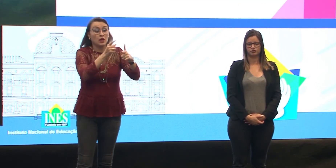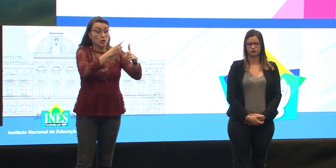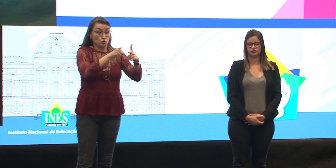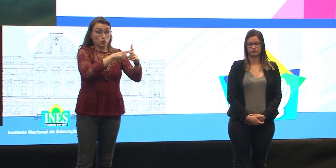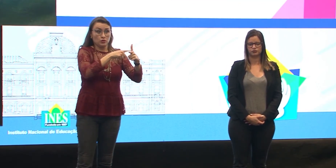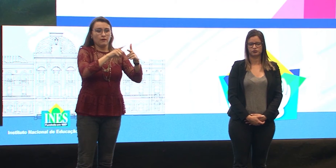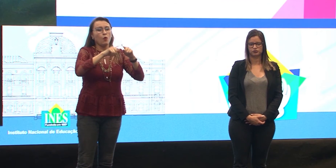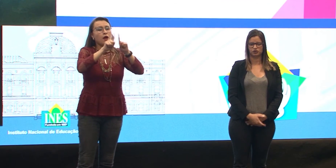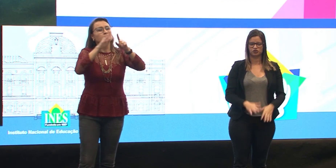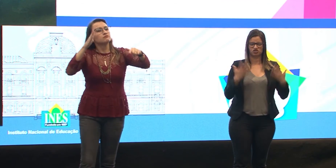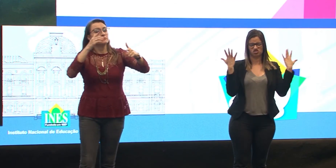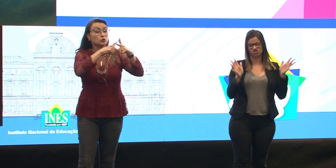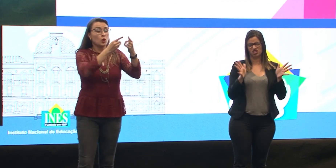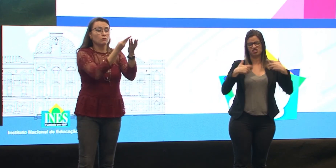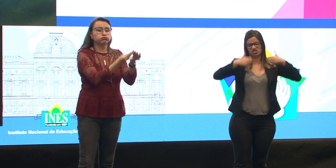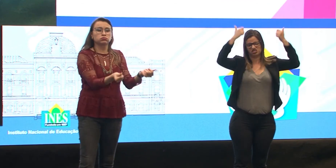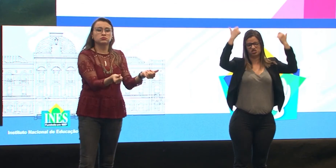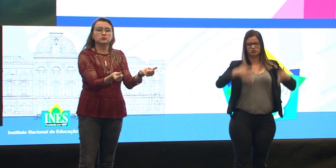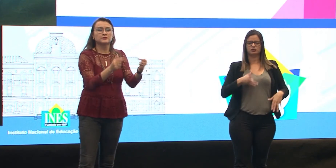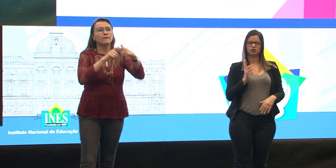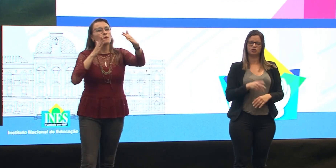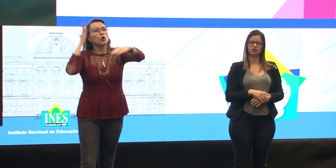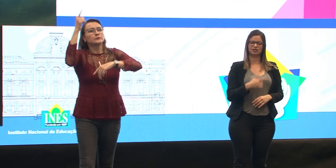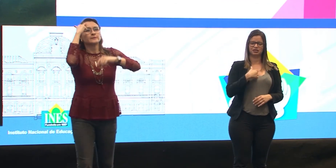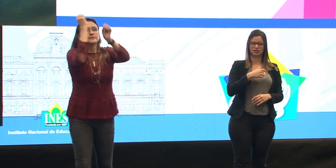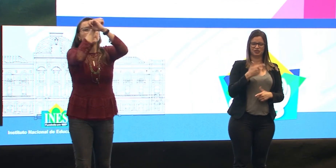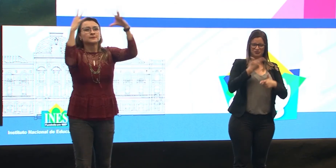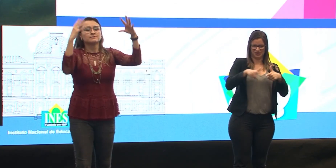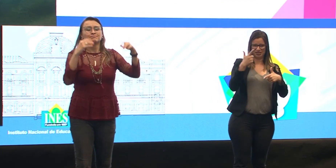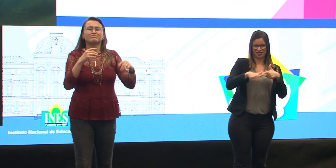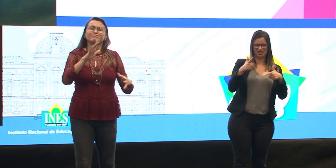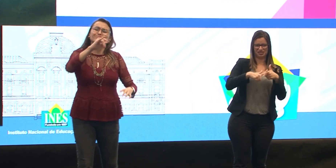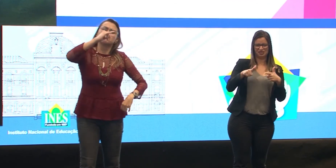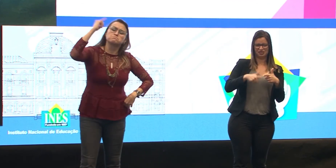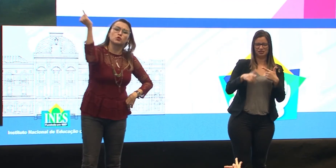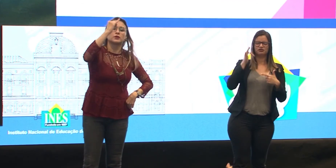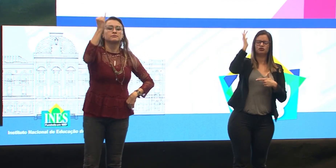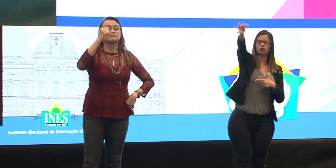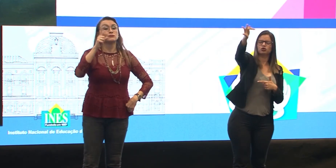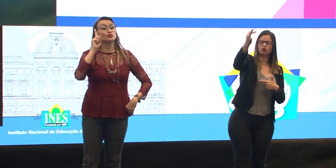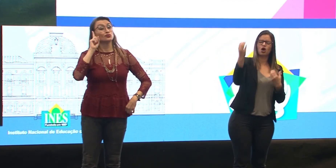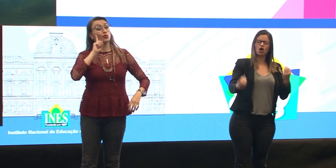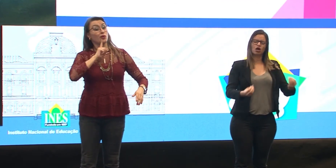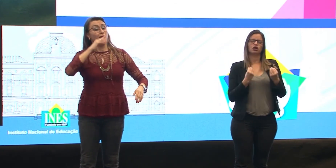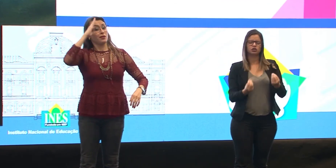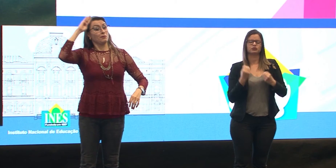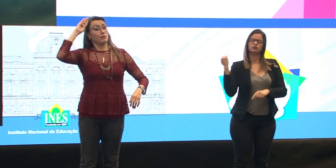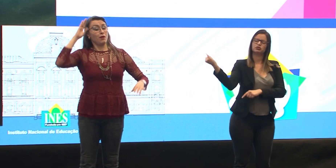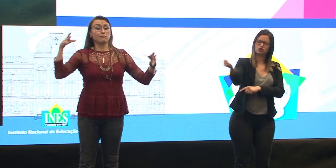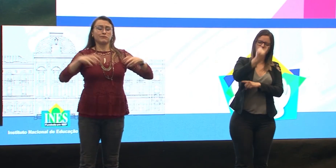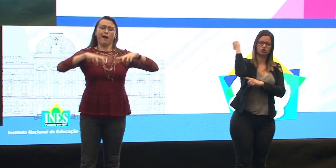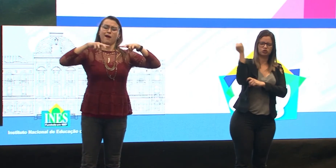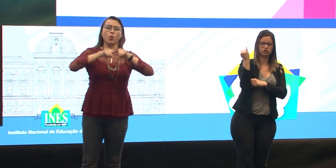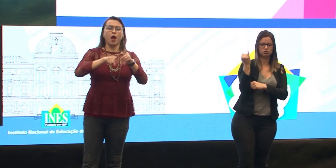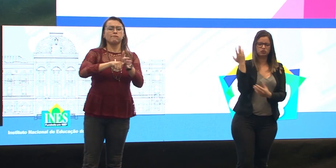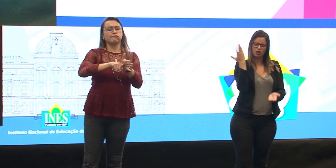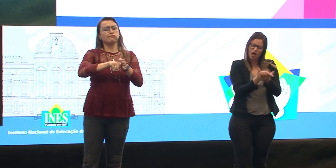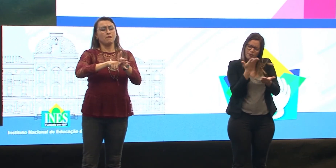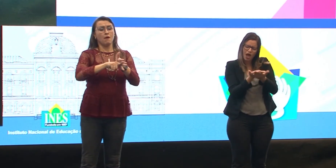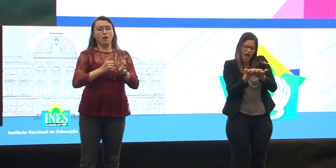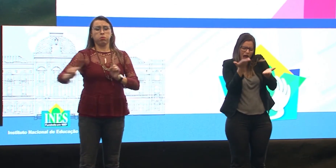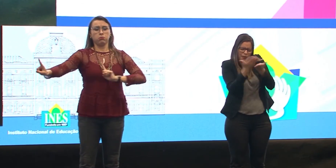Pode passar, eu já havia explicado anteriormente sobre a solução de alguns problemas e quais são as